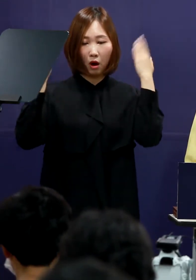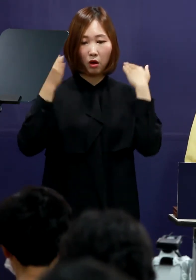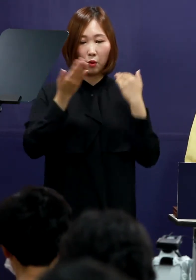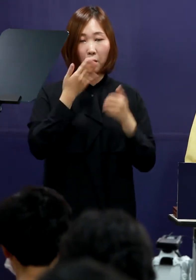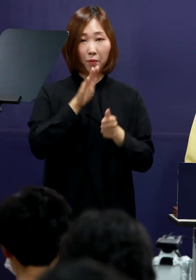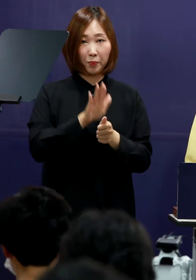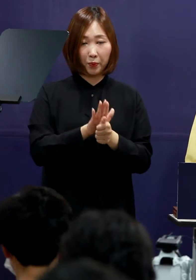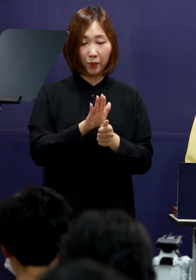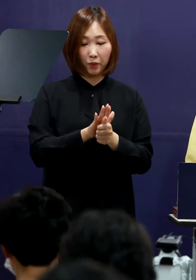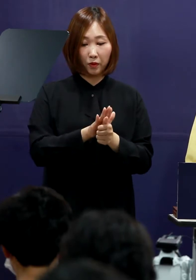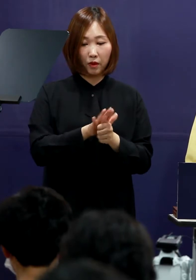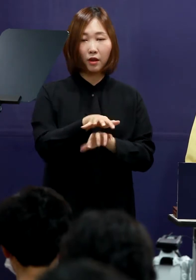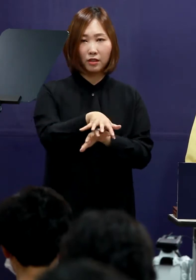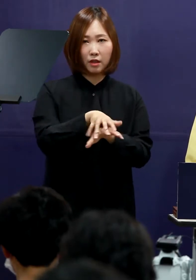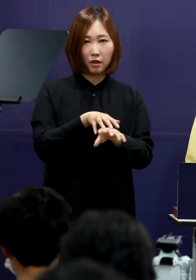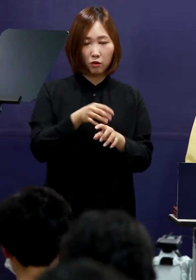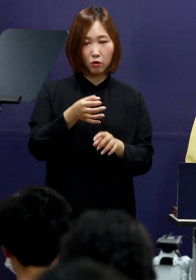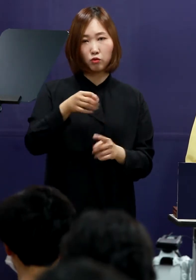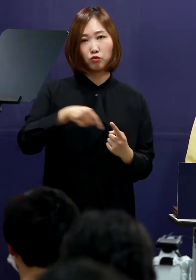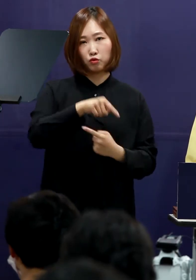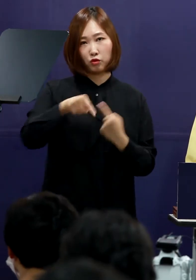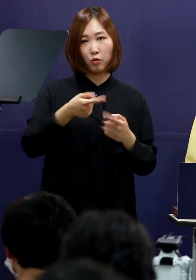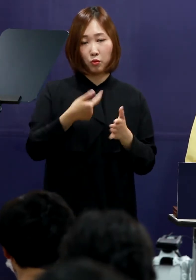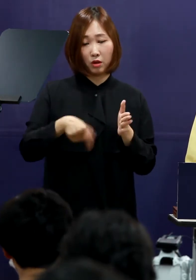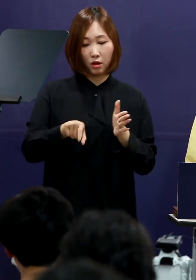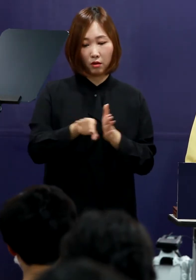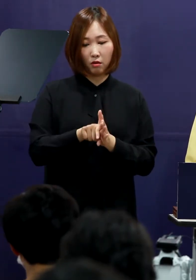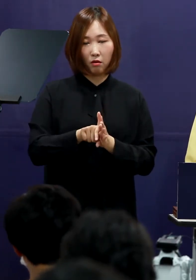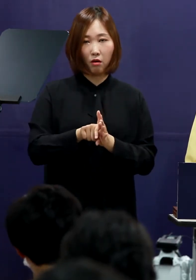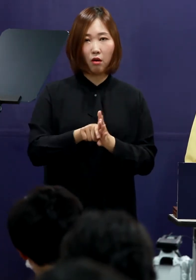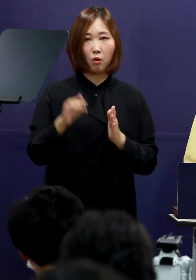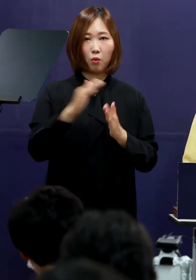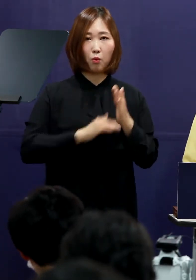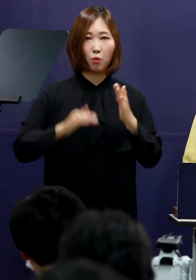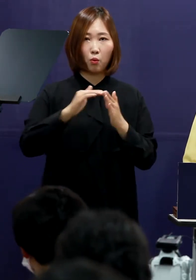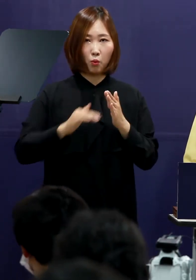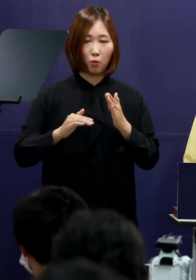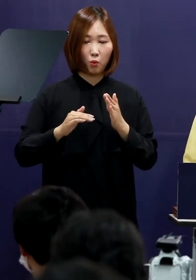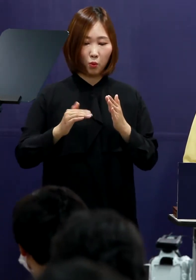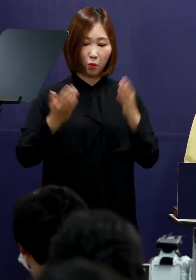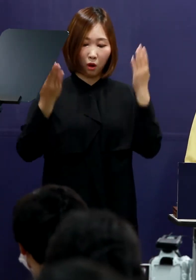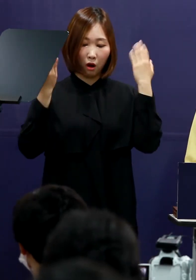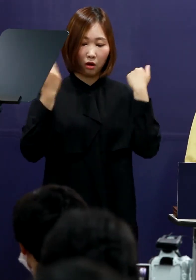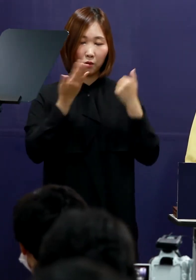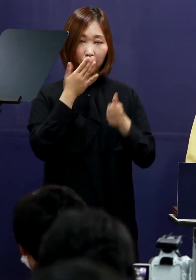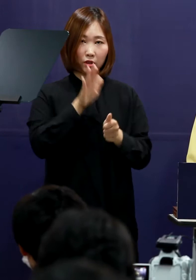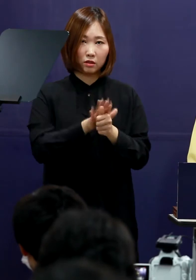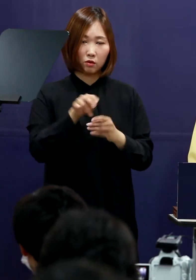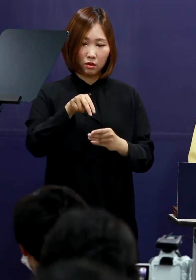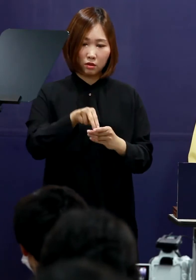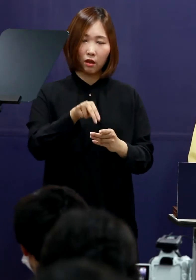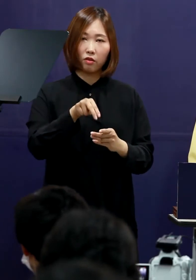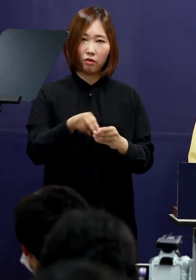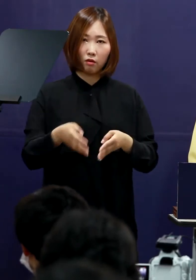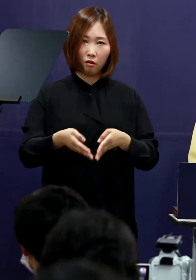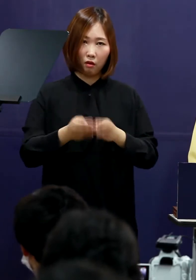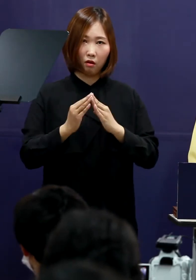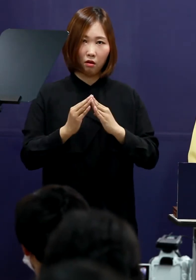운영하기 위해서 공공급식센터 건립을 추진해 왔습니다. 그 추진 경위를